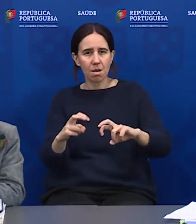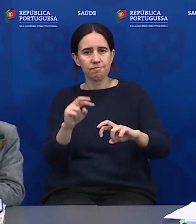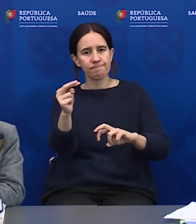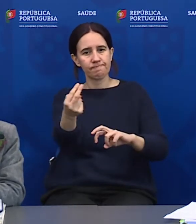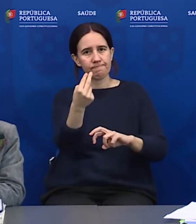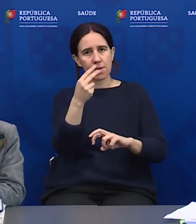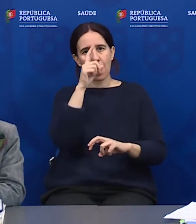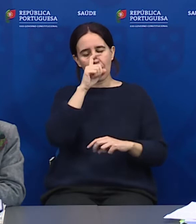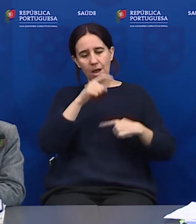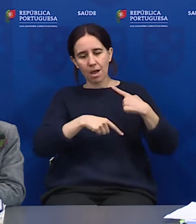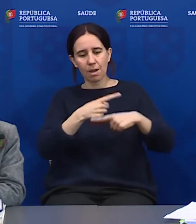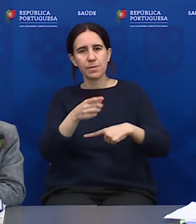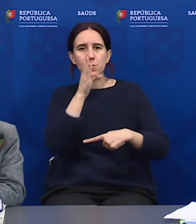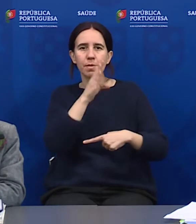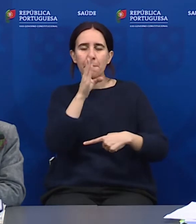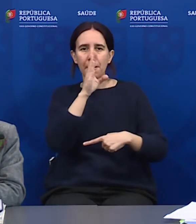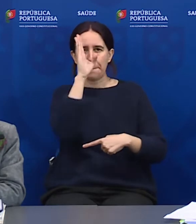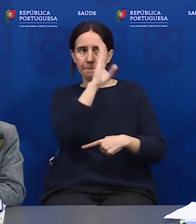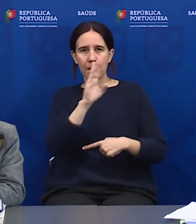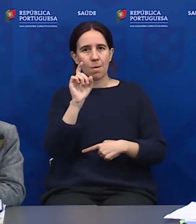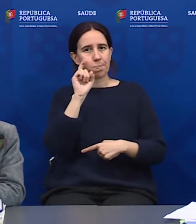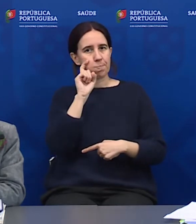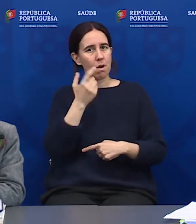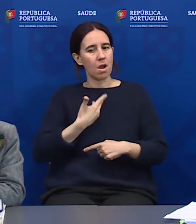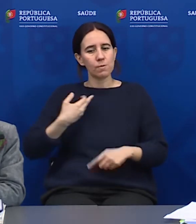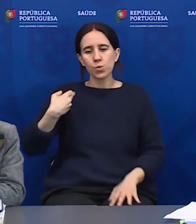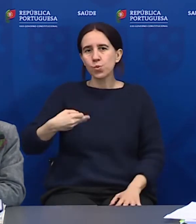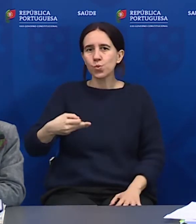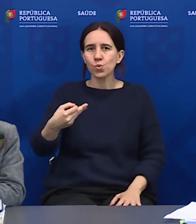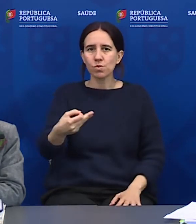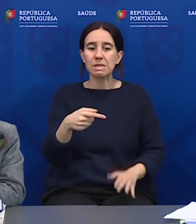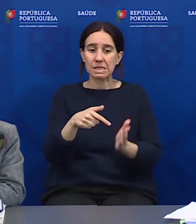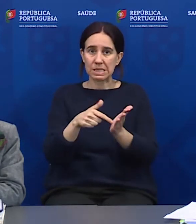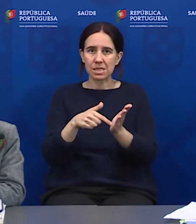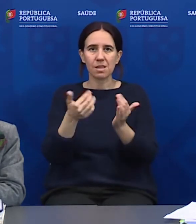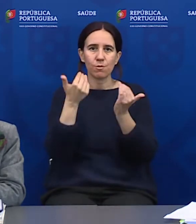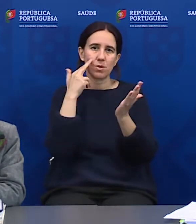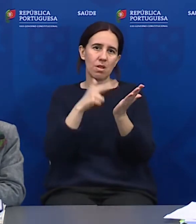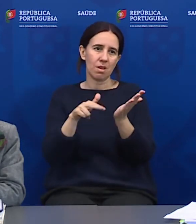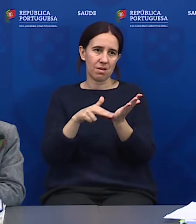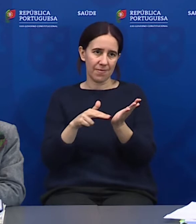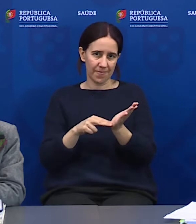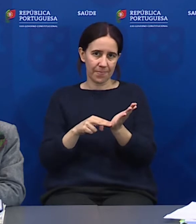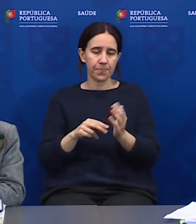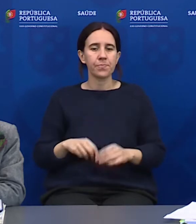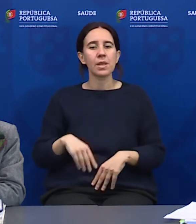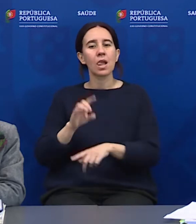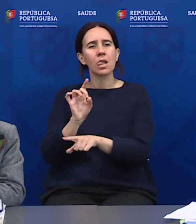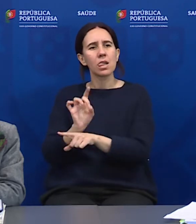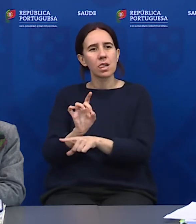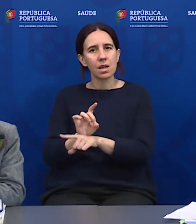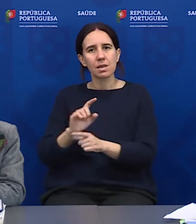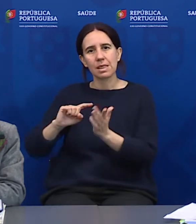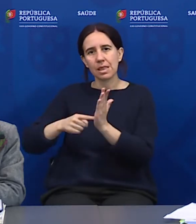possam habituar de uma forma constante e consolidada durante todos os dias a ler essa informação. Relativamente